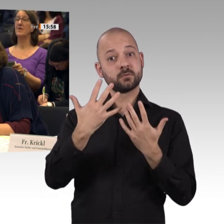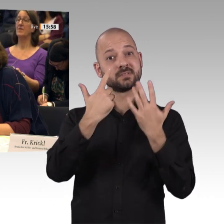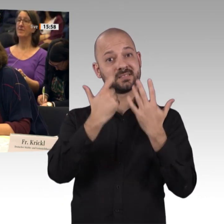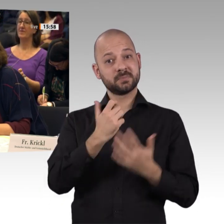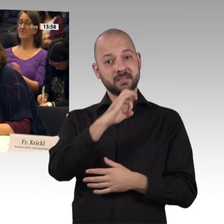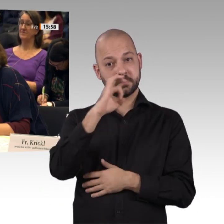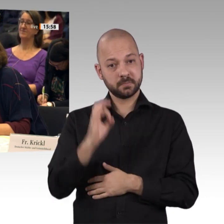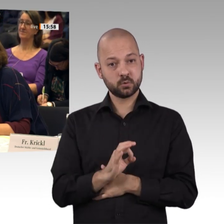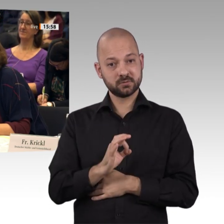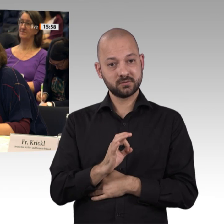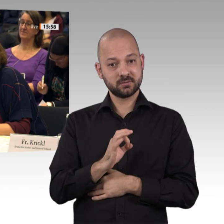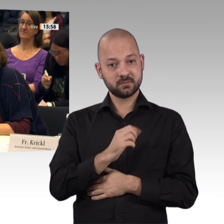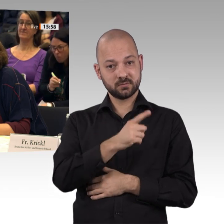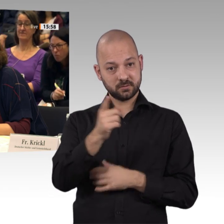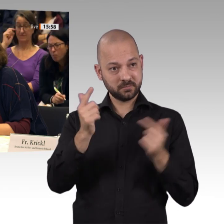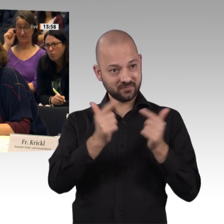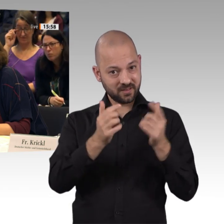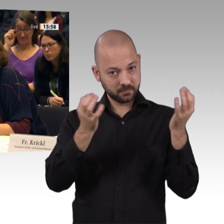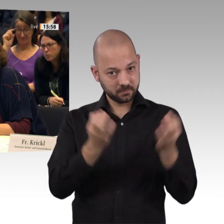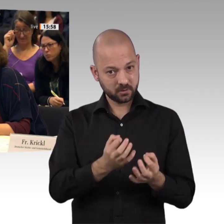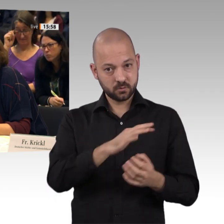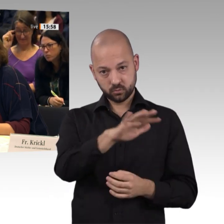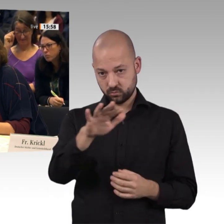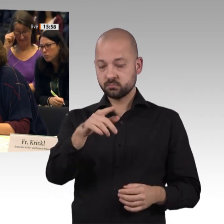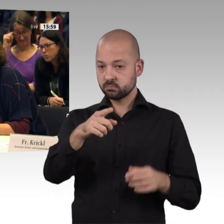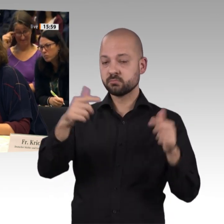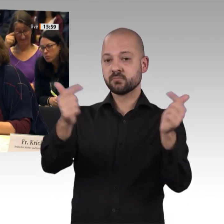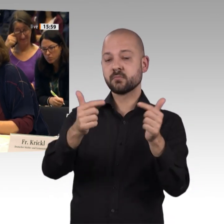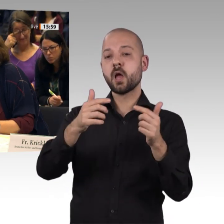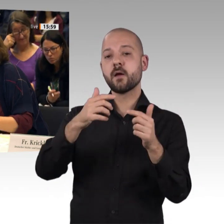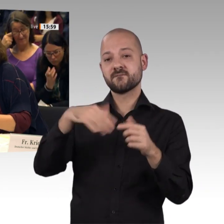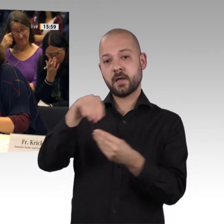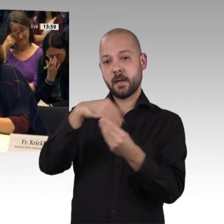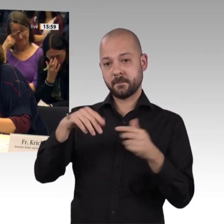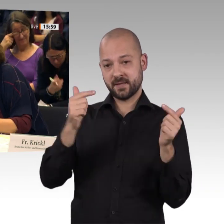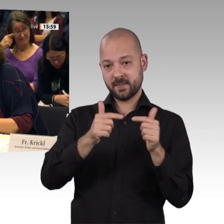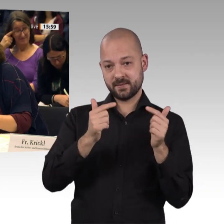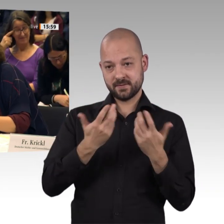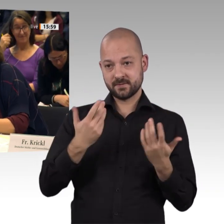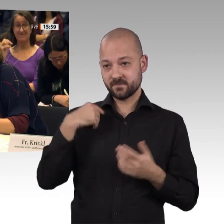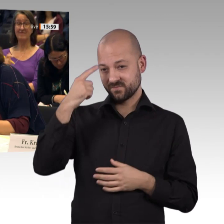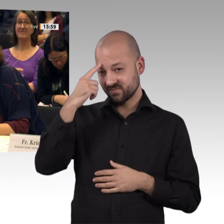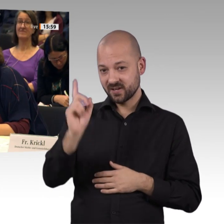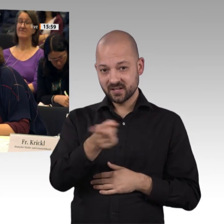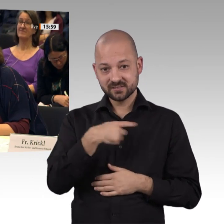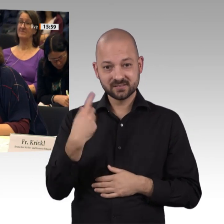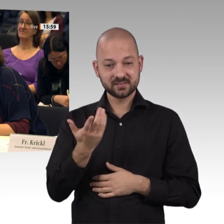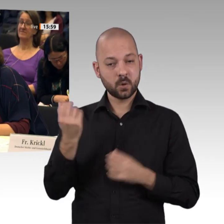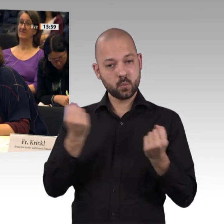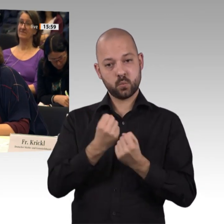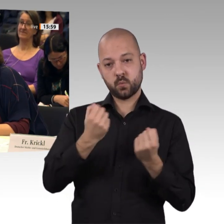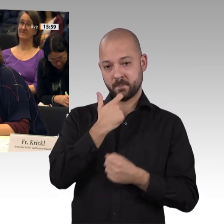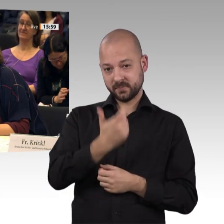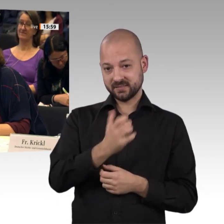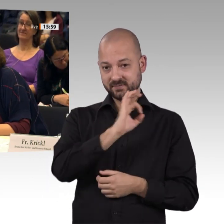auch Überlegungen geben wird, wenn man weiß an der Stelle, dass Angehörige eben nicht mehr herangezogen